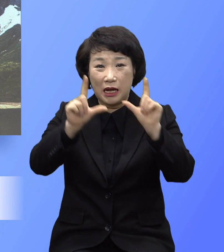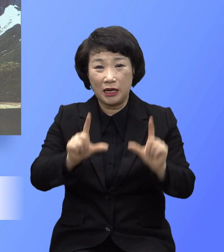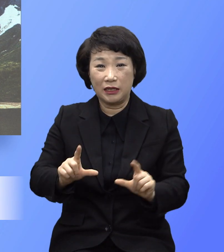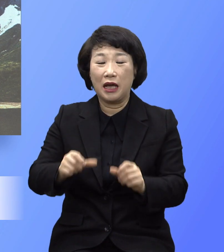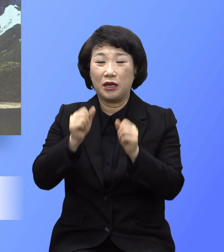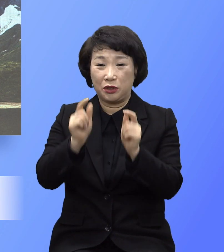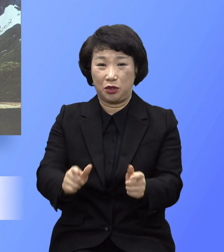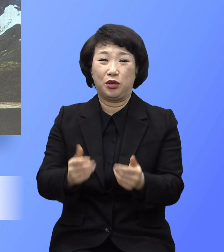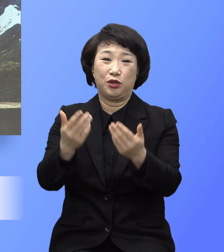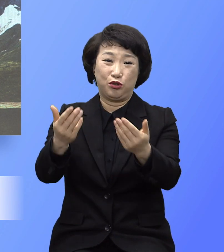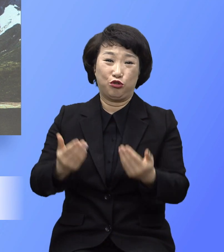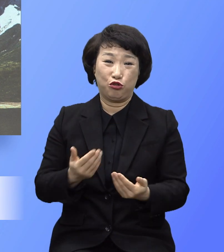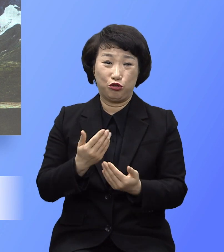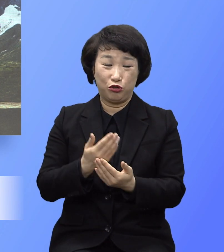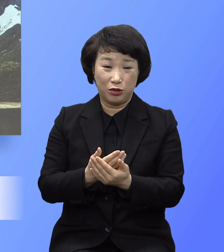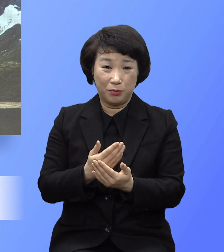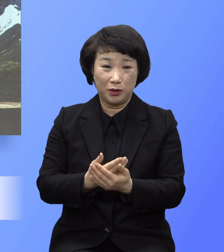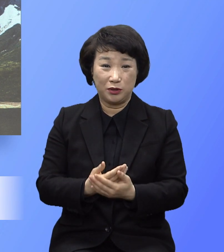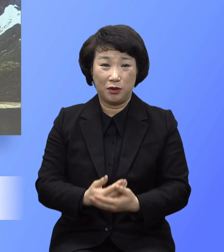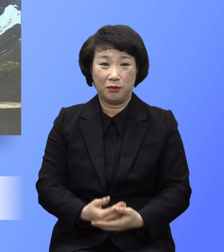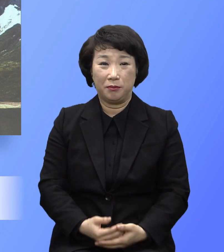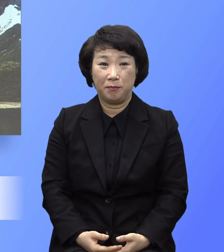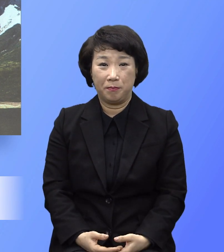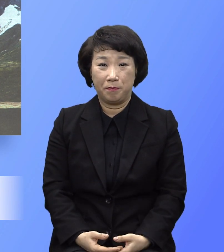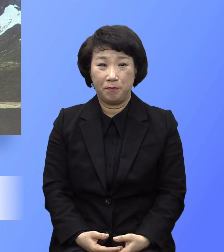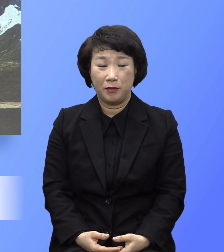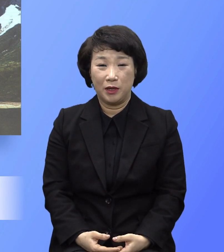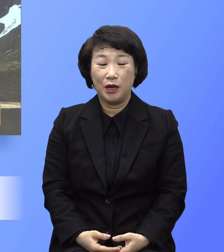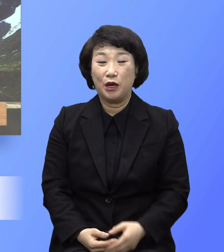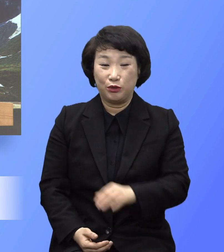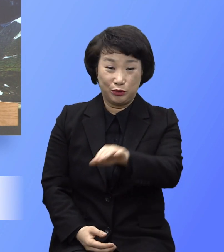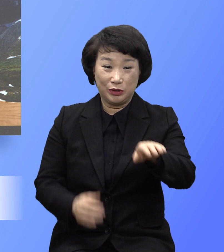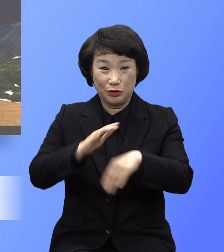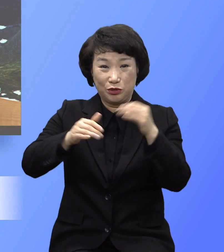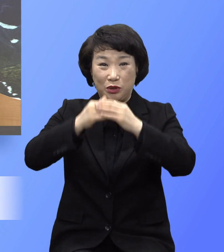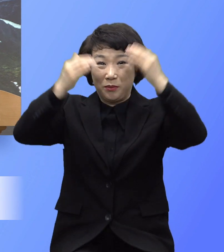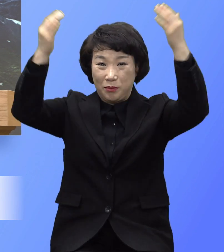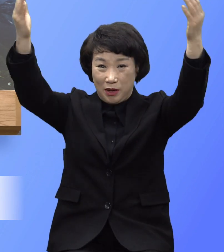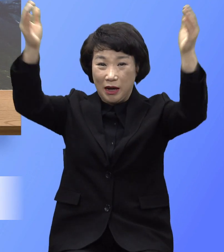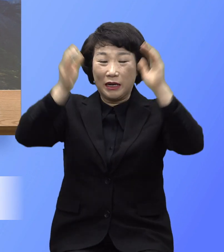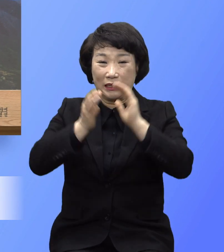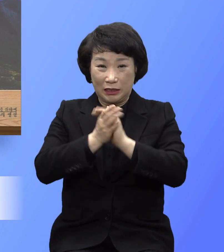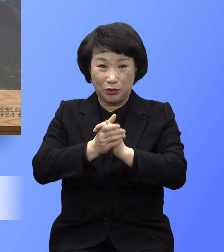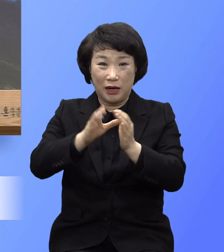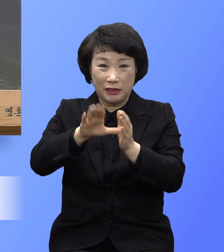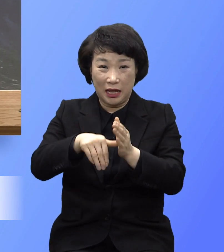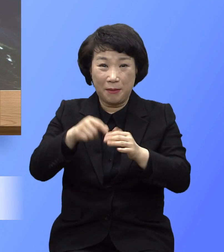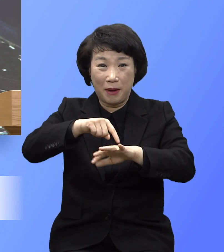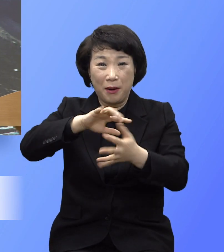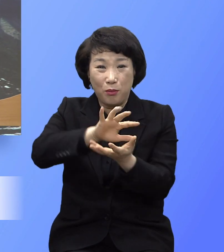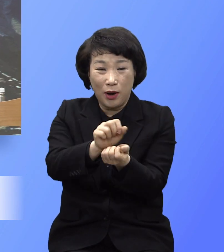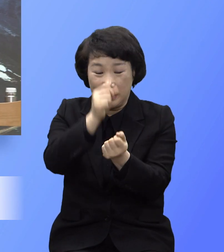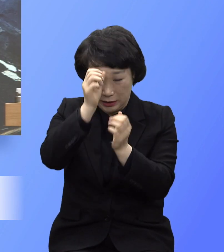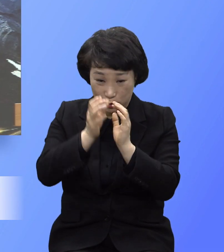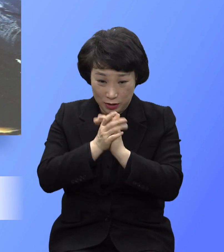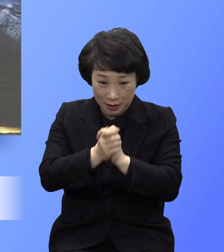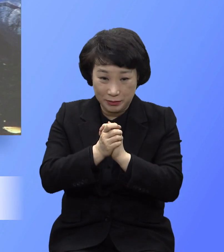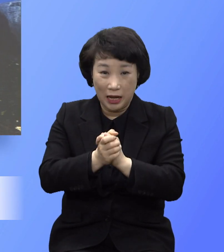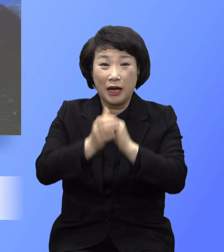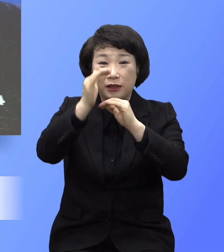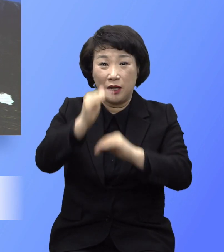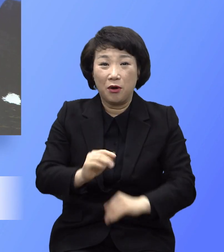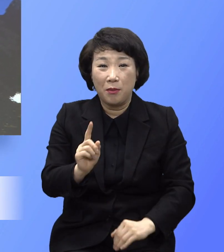있도록 기회를 갖게 하옵소서. 두 손 번쩍 들고 합심해서 기도할 때